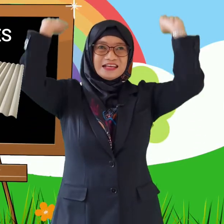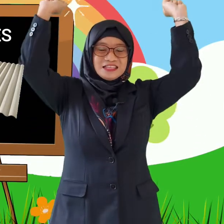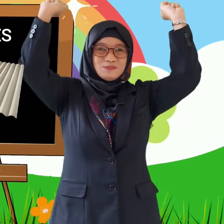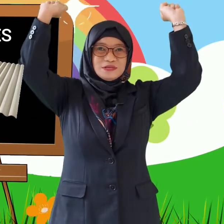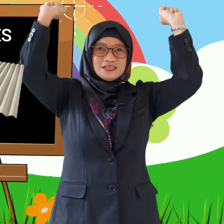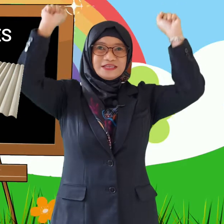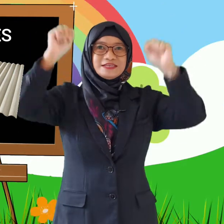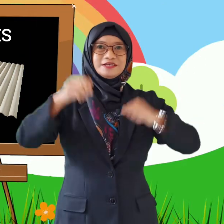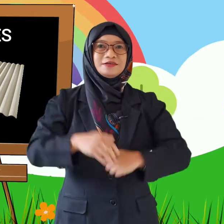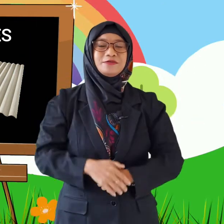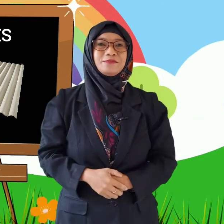Asbes.